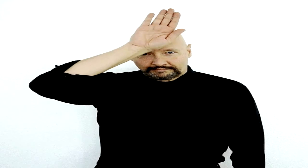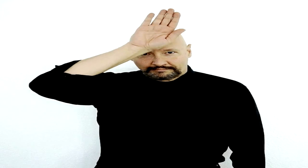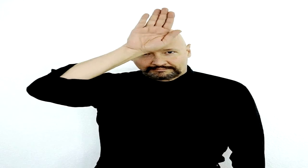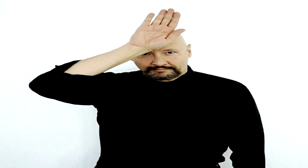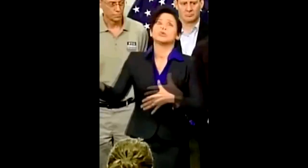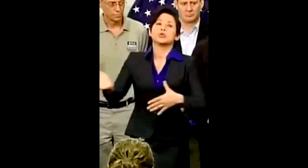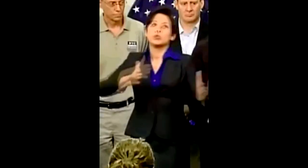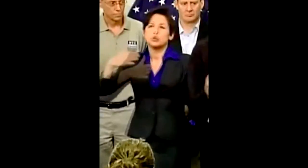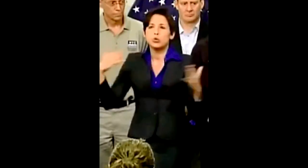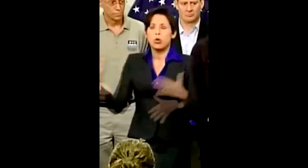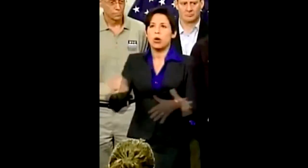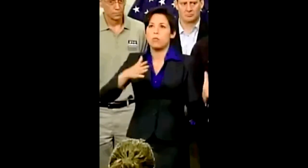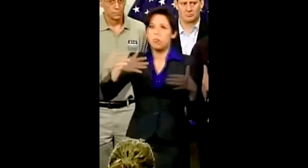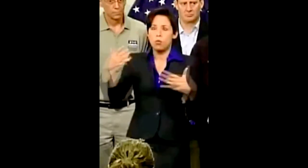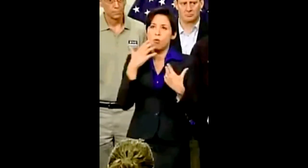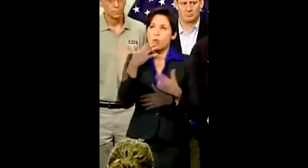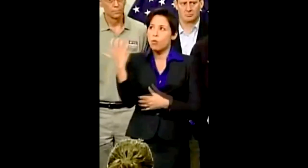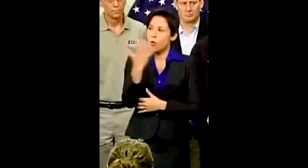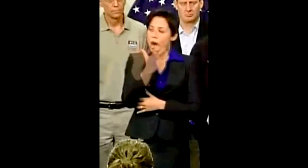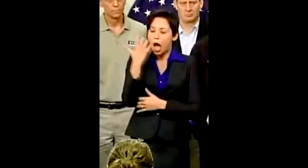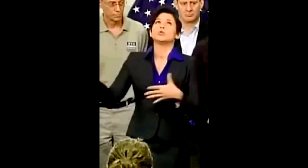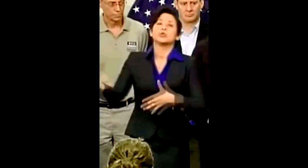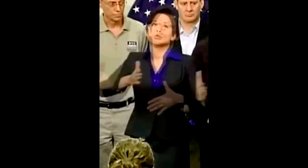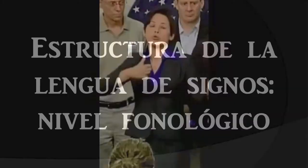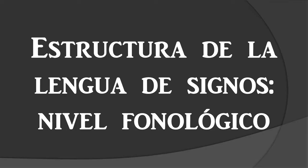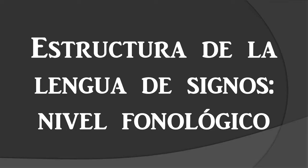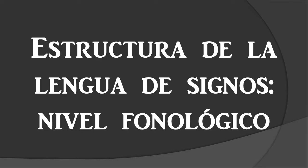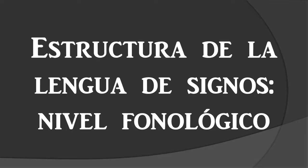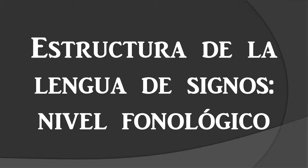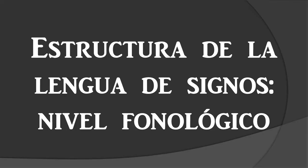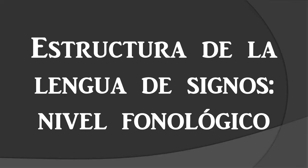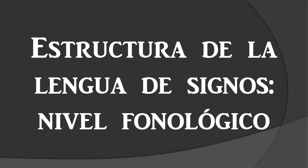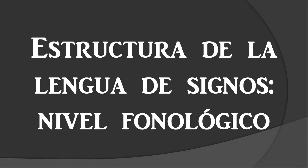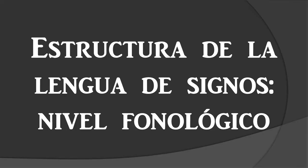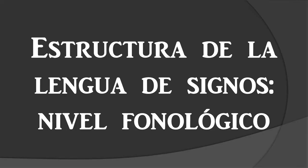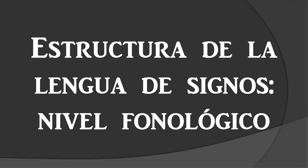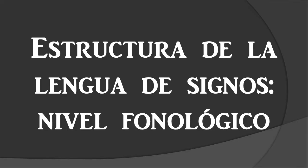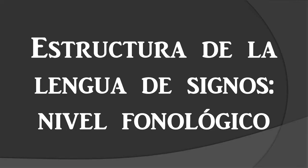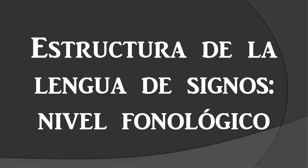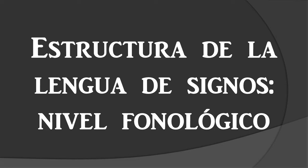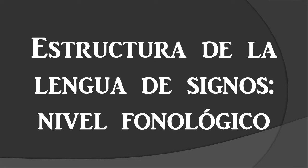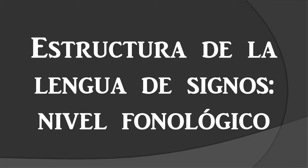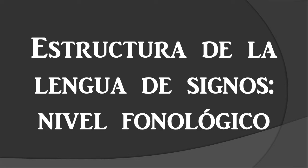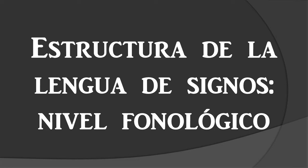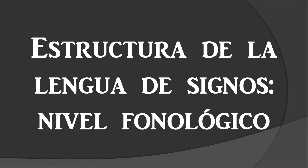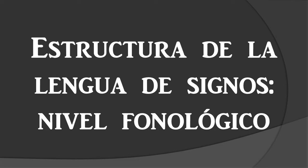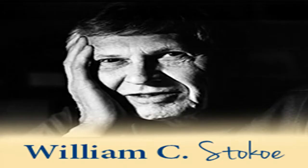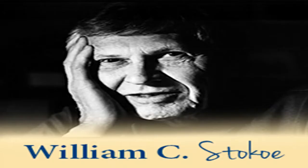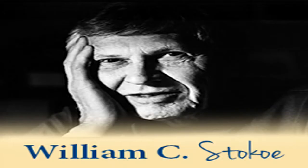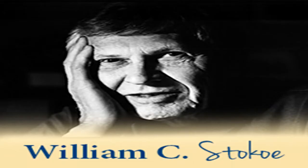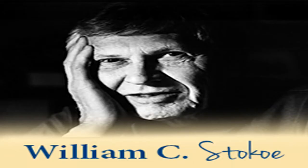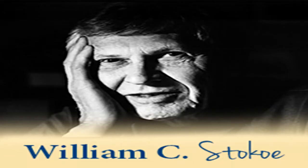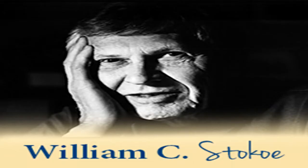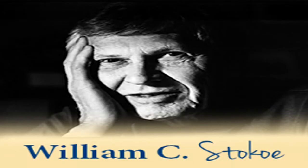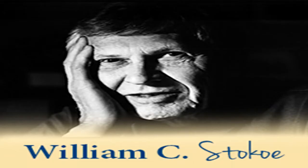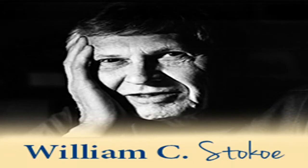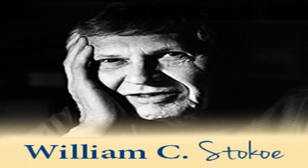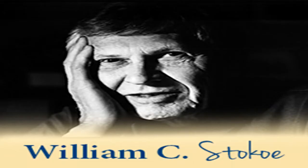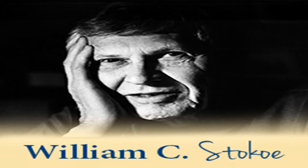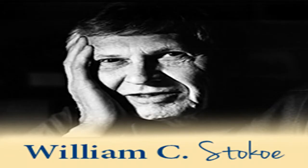ojos y posición del cuerpo. Estructura de la lengua de signos, nivel fonológico. El lingüista William Stocco